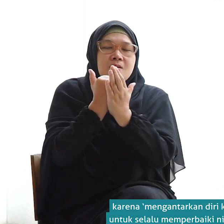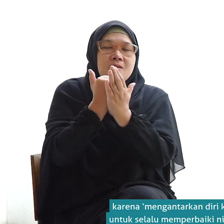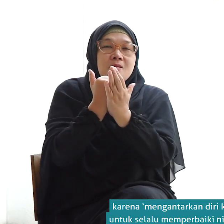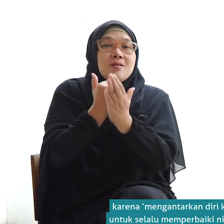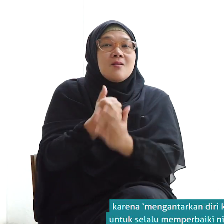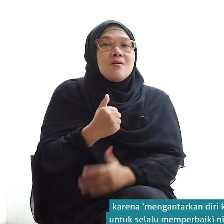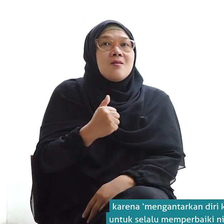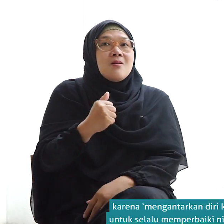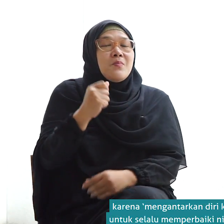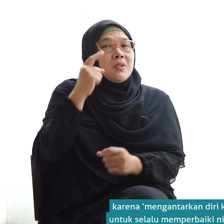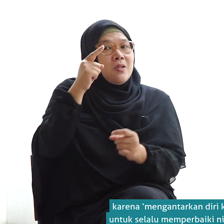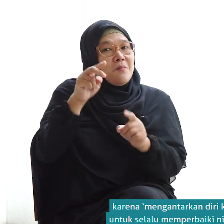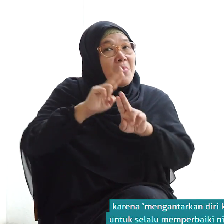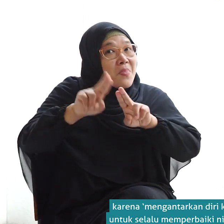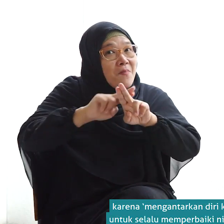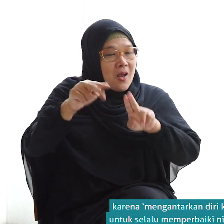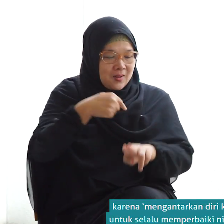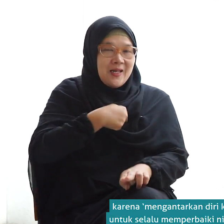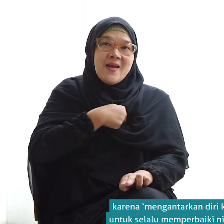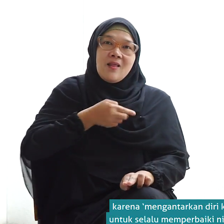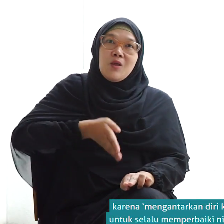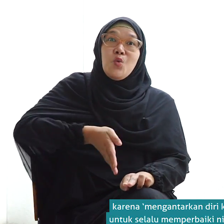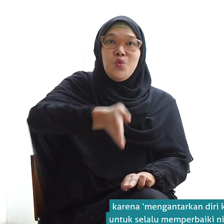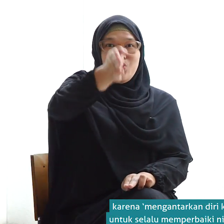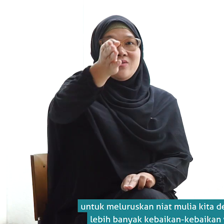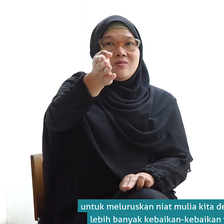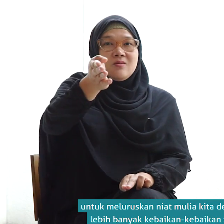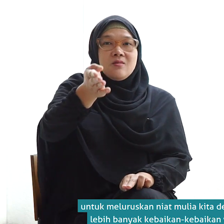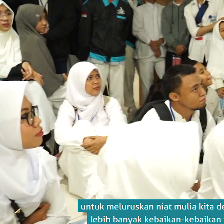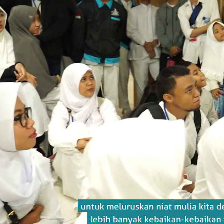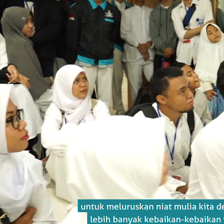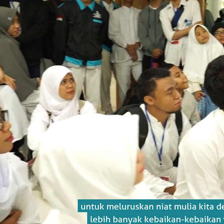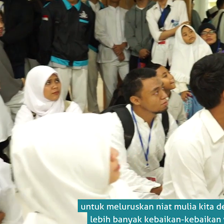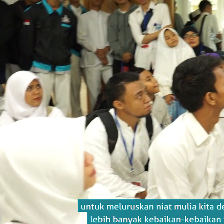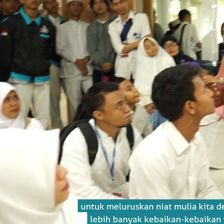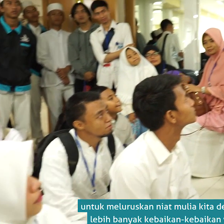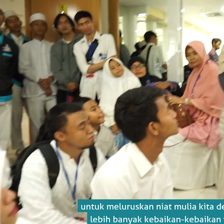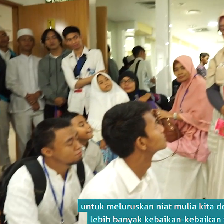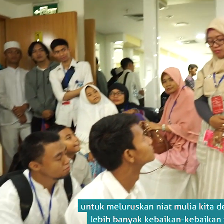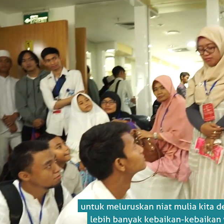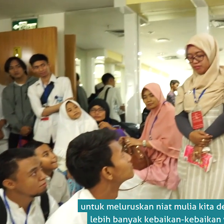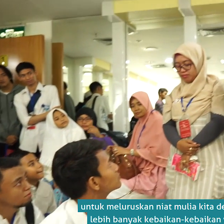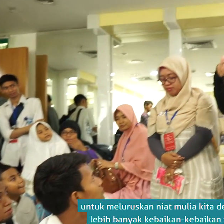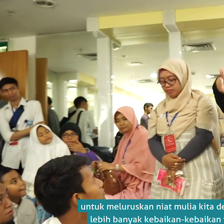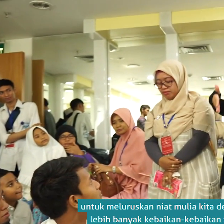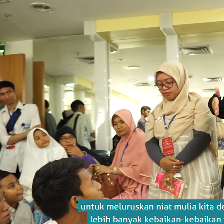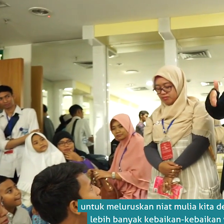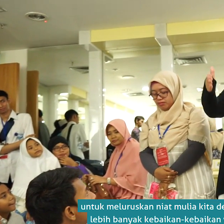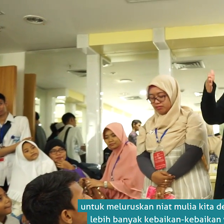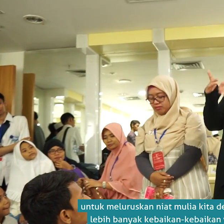Karena mengantarkan diri kita ini untuk selalu memperbaiki niat kita. Untuk meluruskan niat mulia kita dengan berbagi lebih banyak